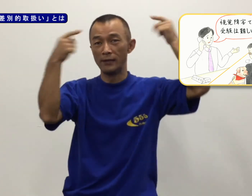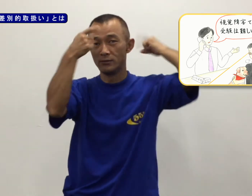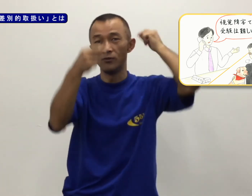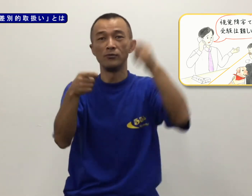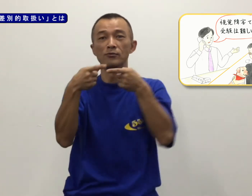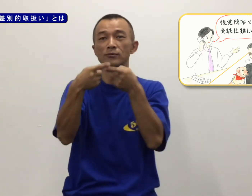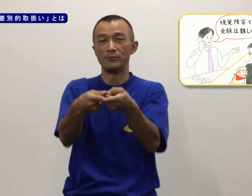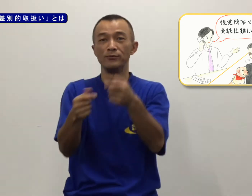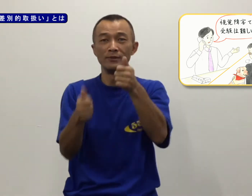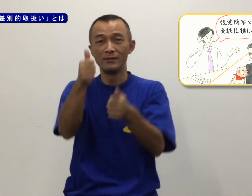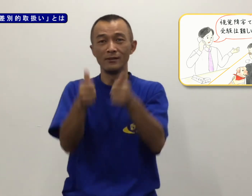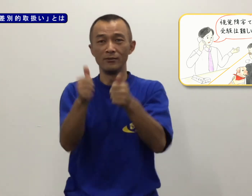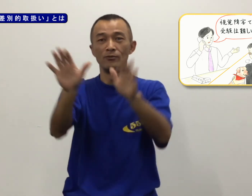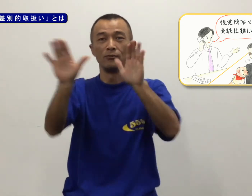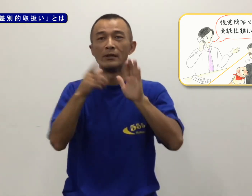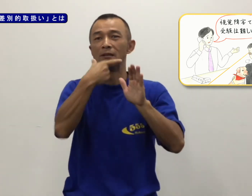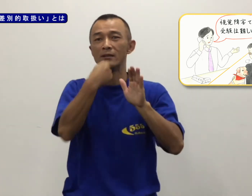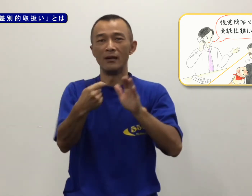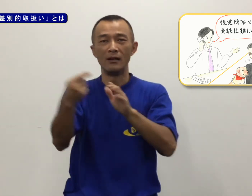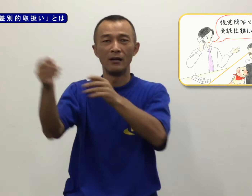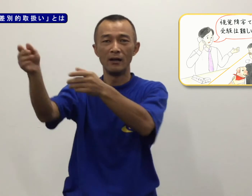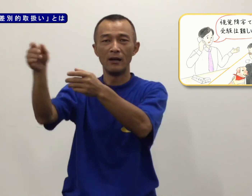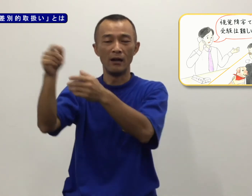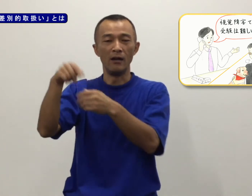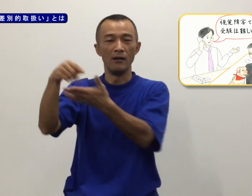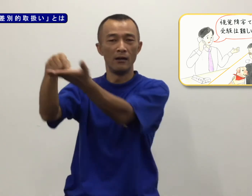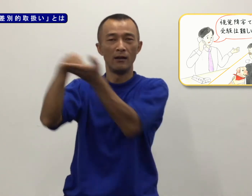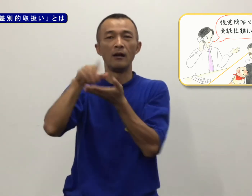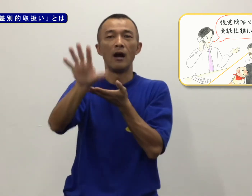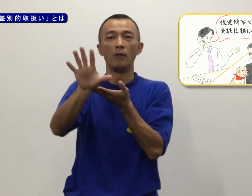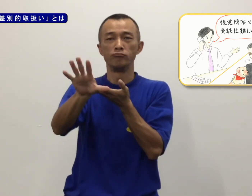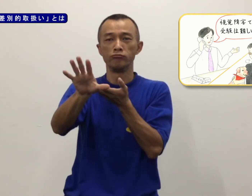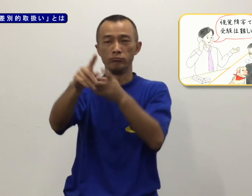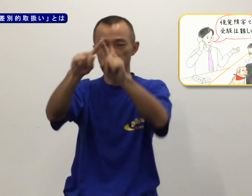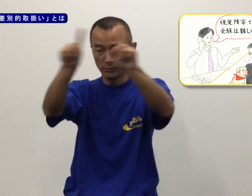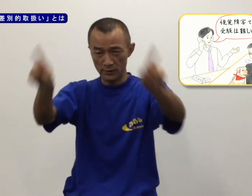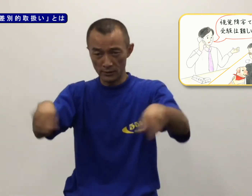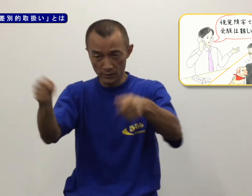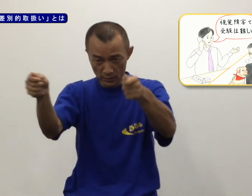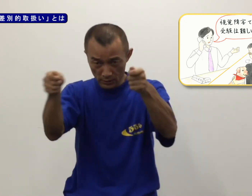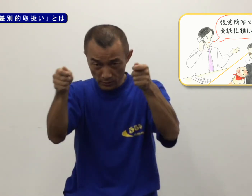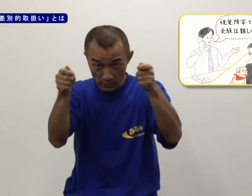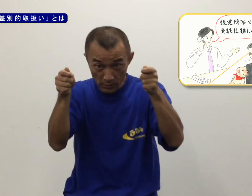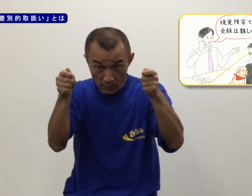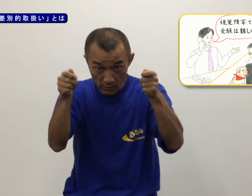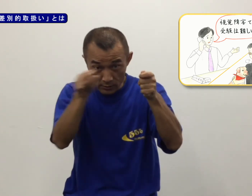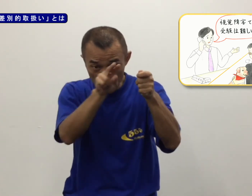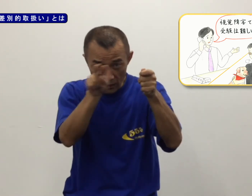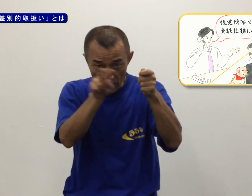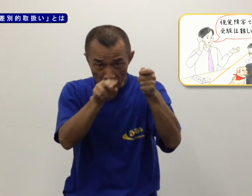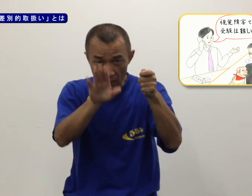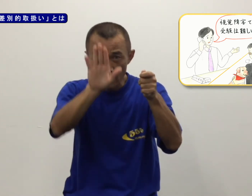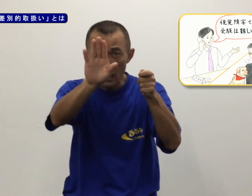大学の入試を受けたいと申し出があったが問題を読むための